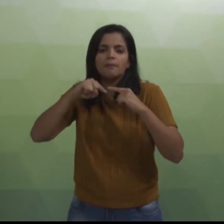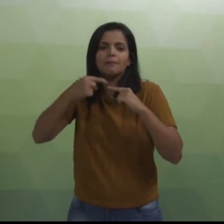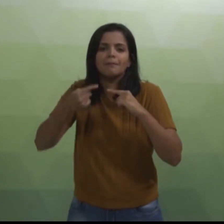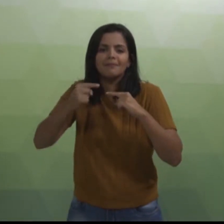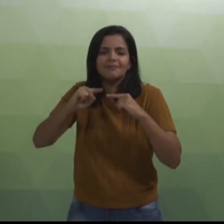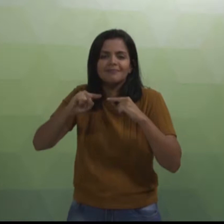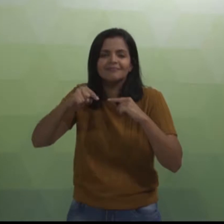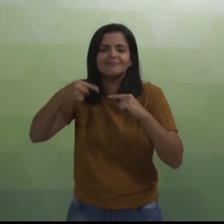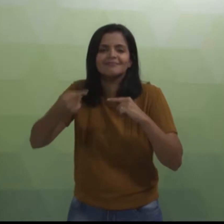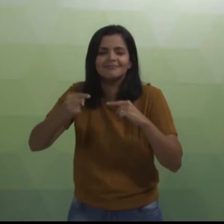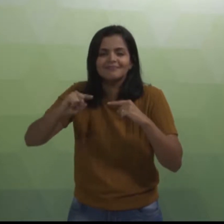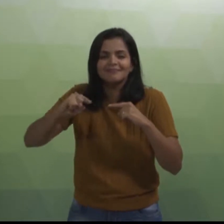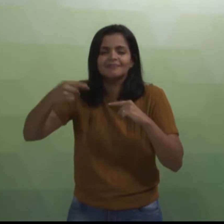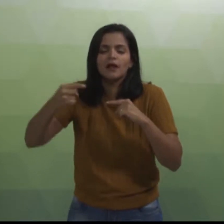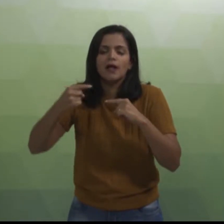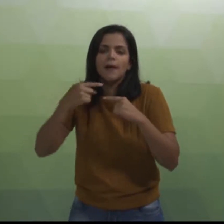Tem uma sequencialidade, não é?